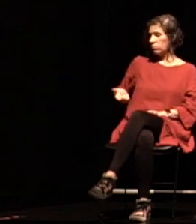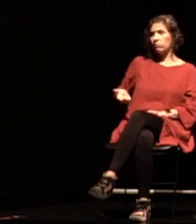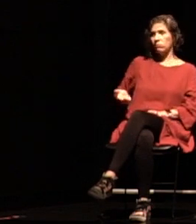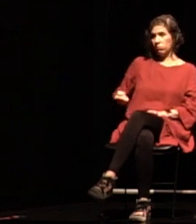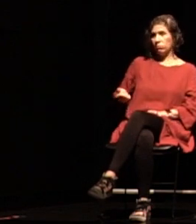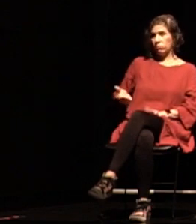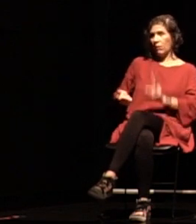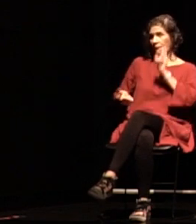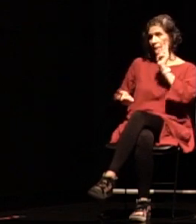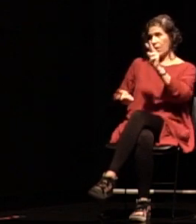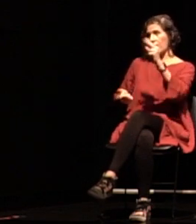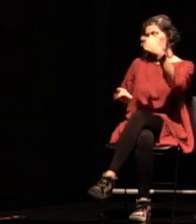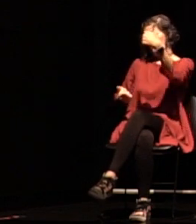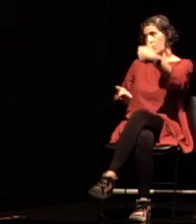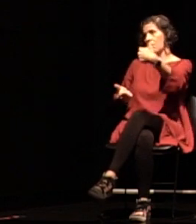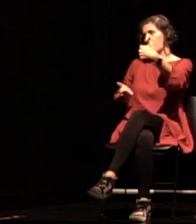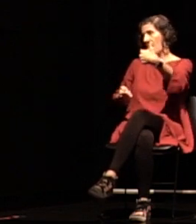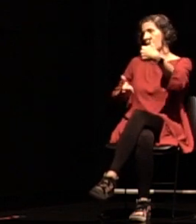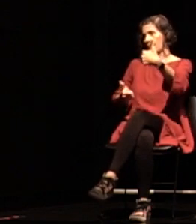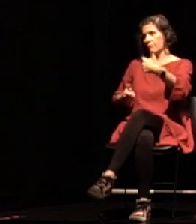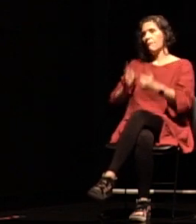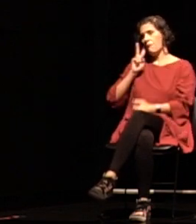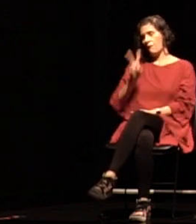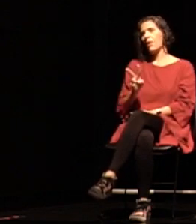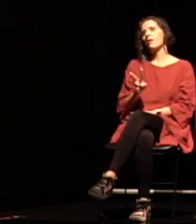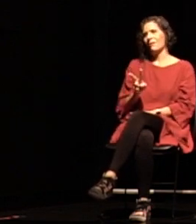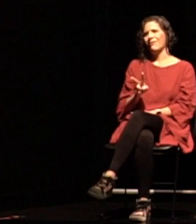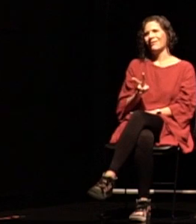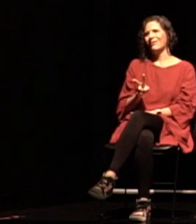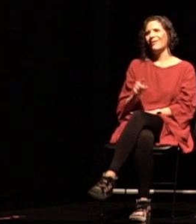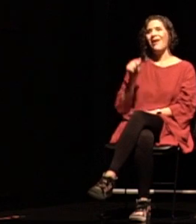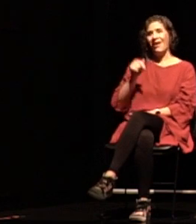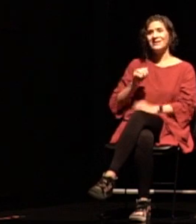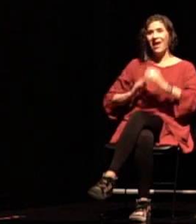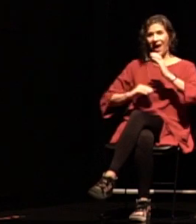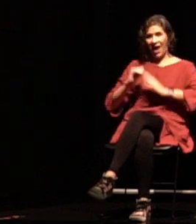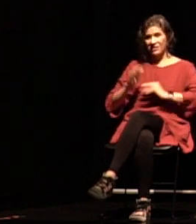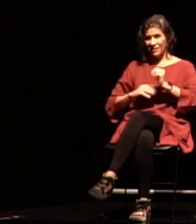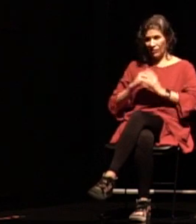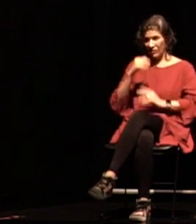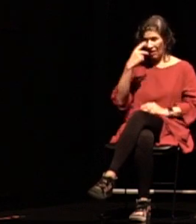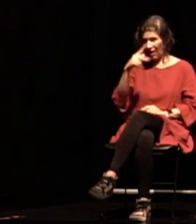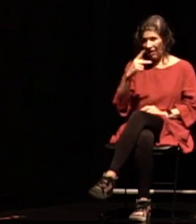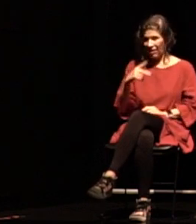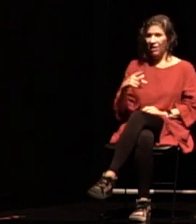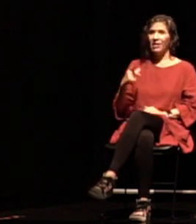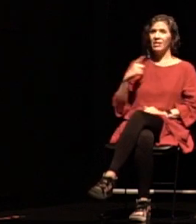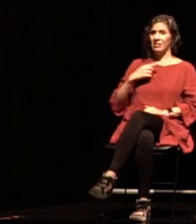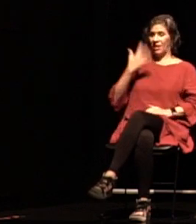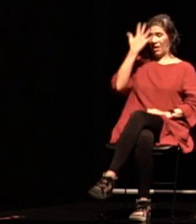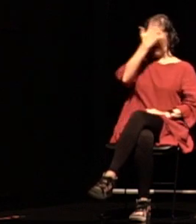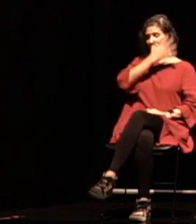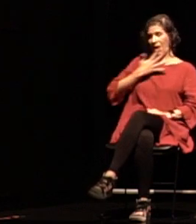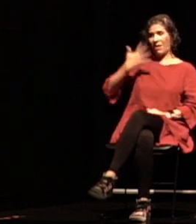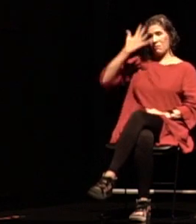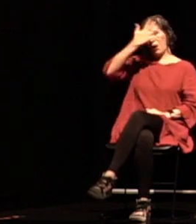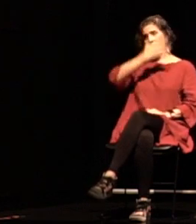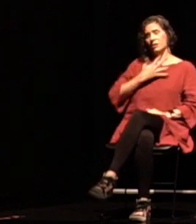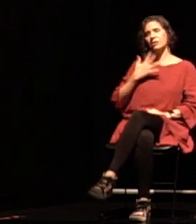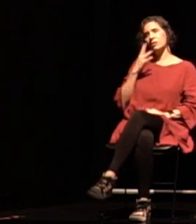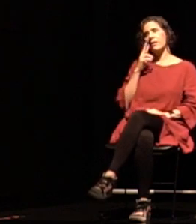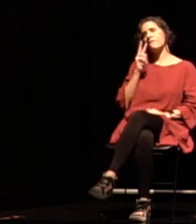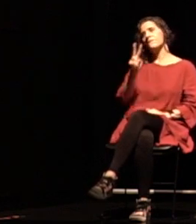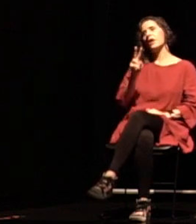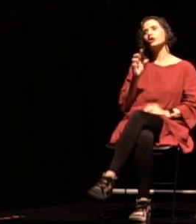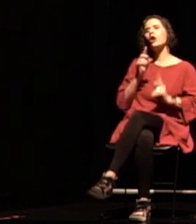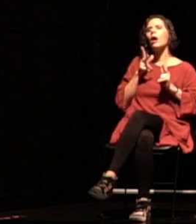né, e ela... nessa ação, a imagem dela, a qual ela tem acesso, são